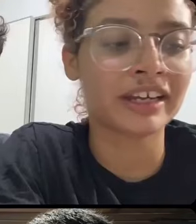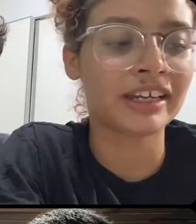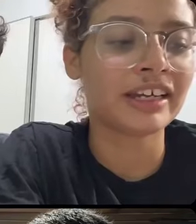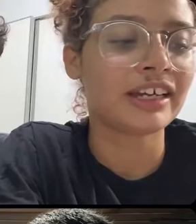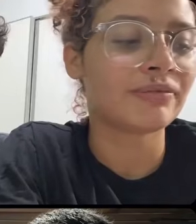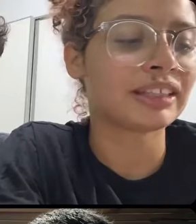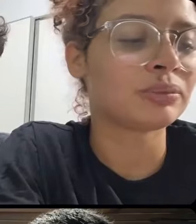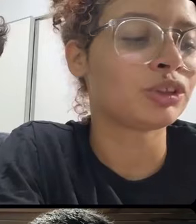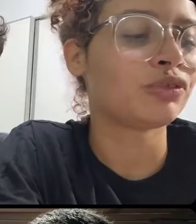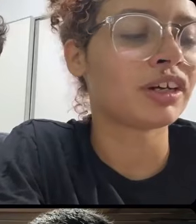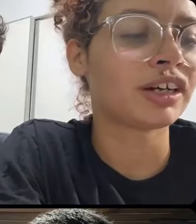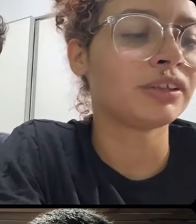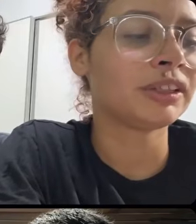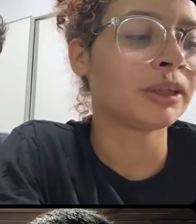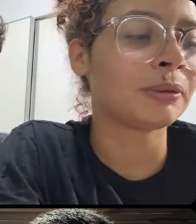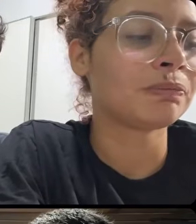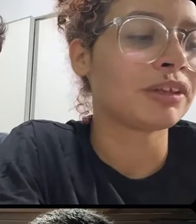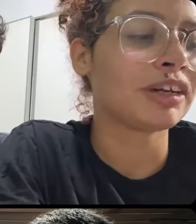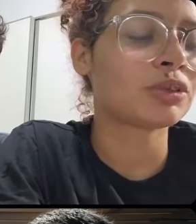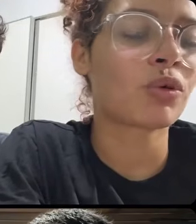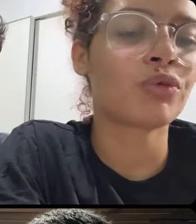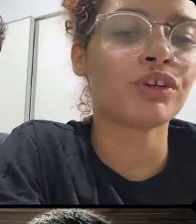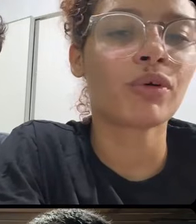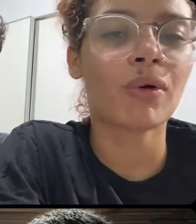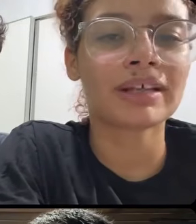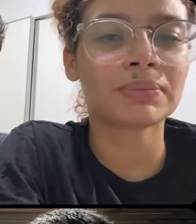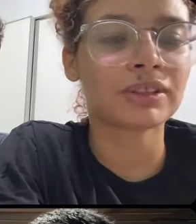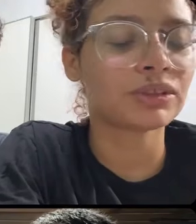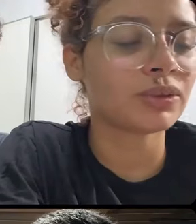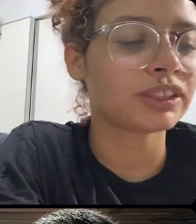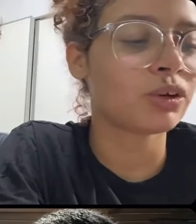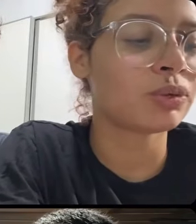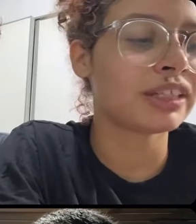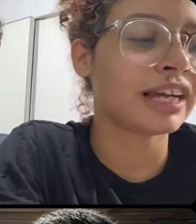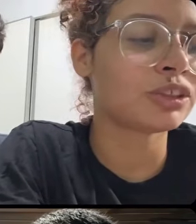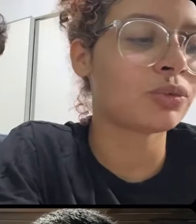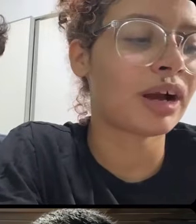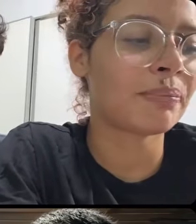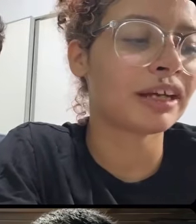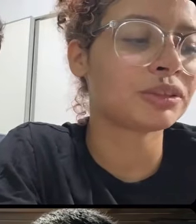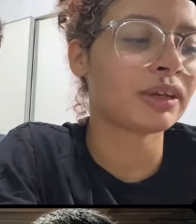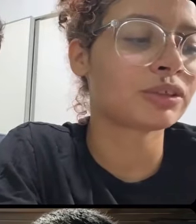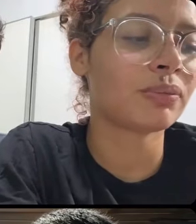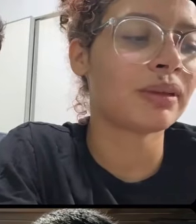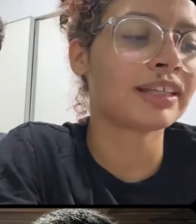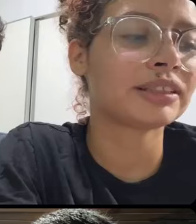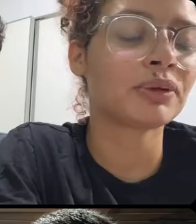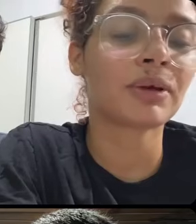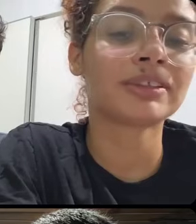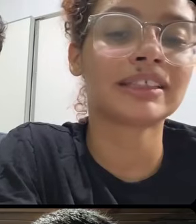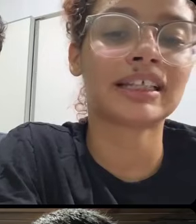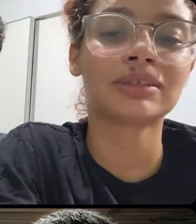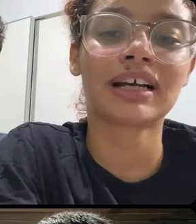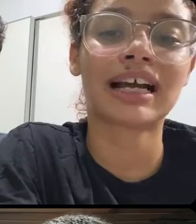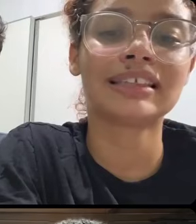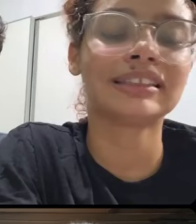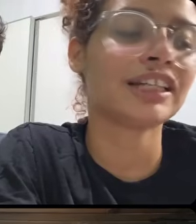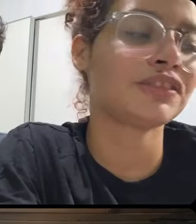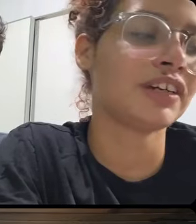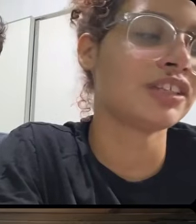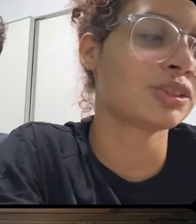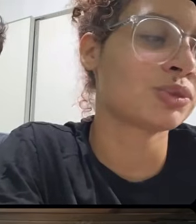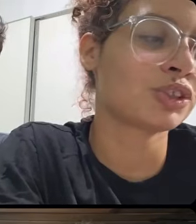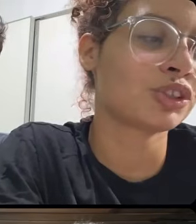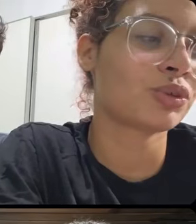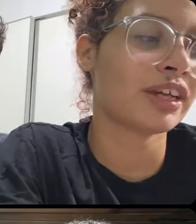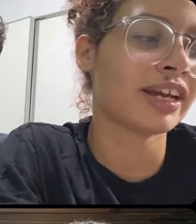que isso vai se modificando. Então, eu acho que o convívio com as pessoas em comunidade é a parte mais complexa, porque quando você está na sua casa